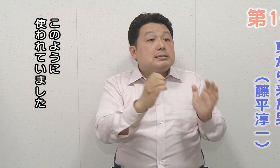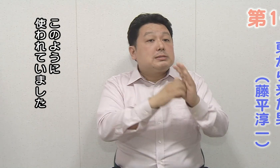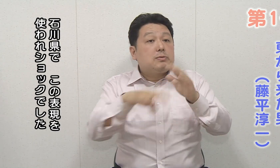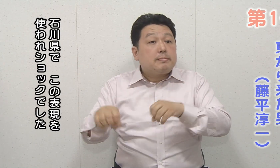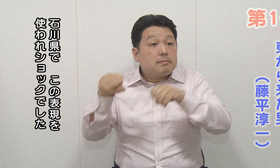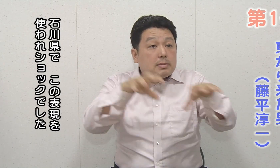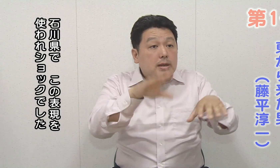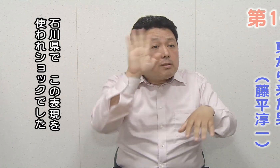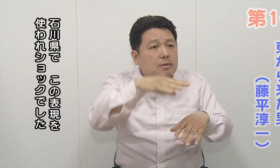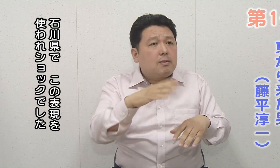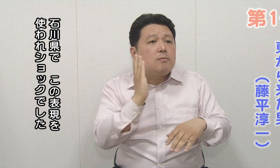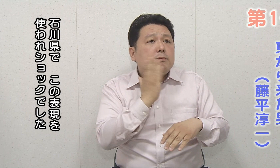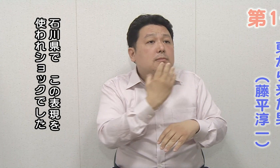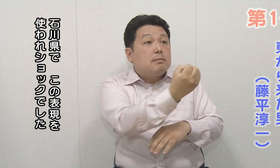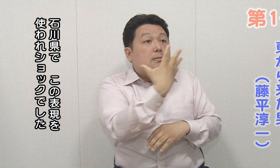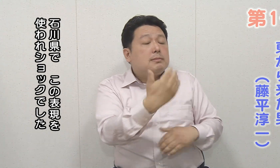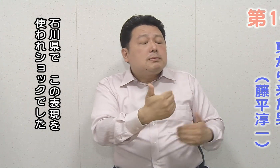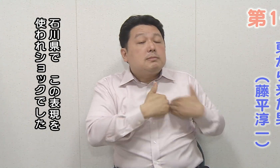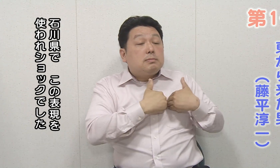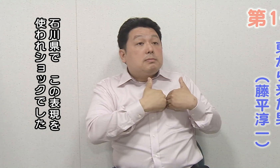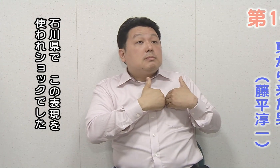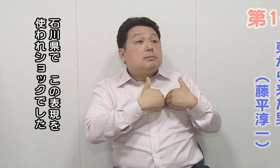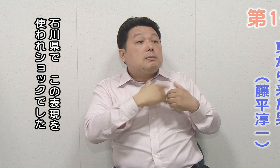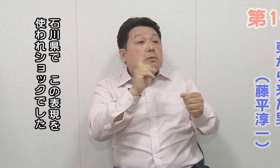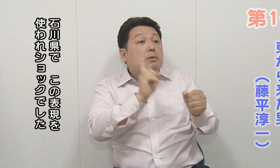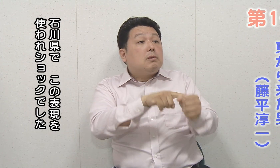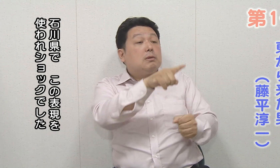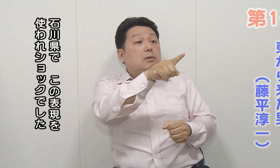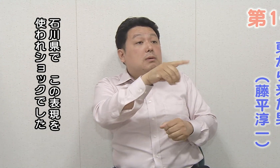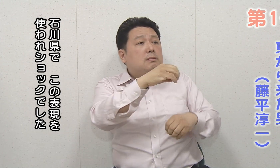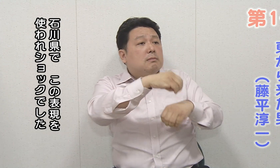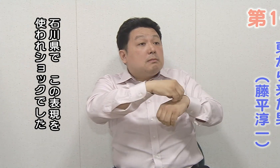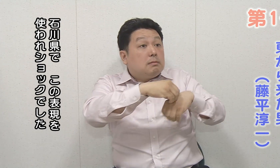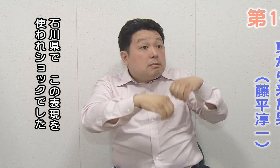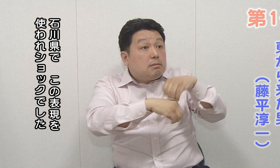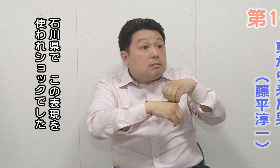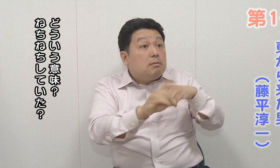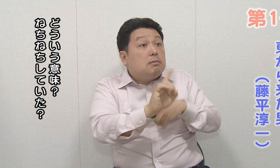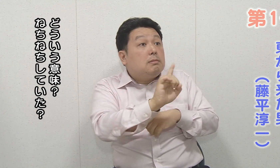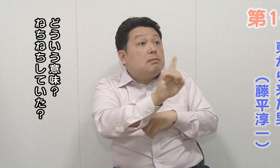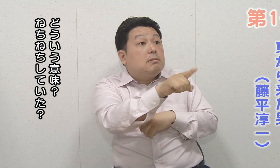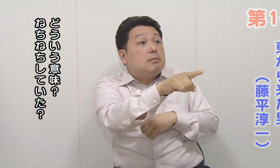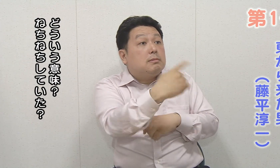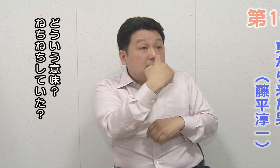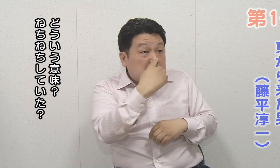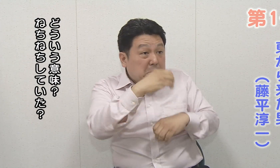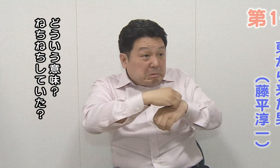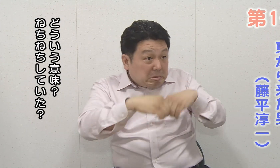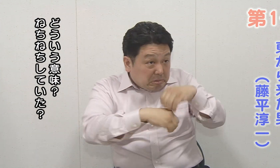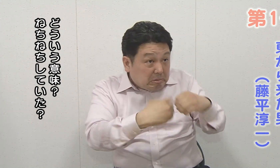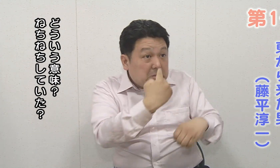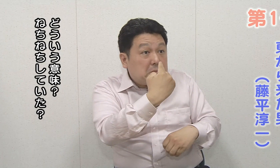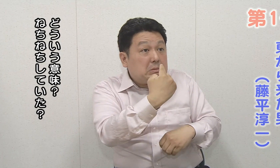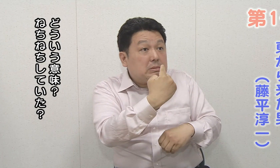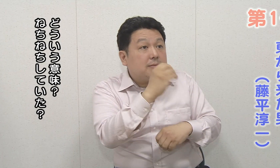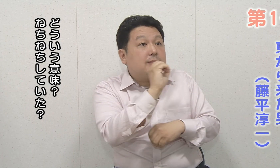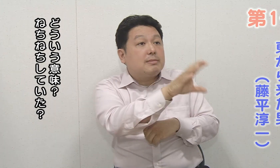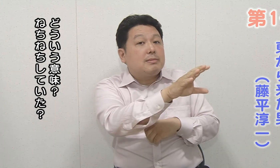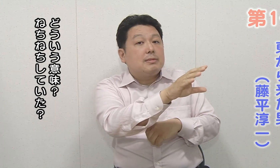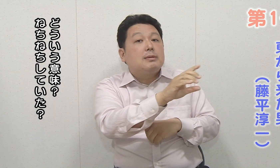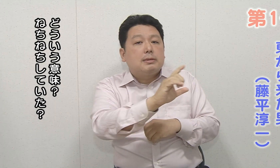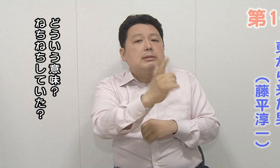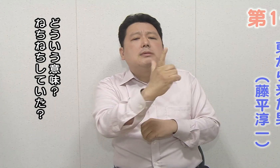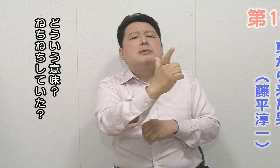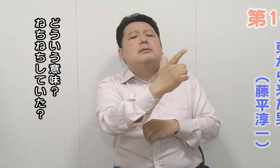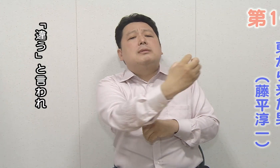ました。石川県でこの表現を使われショックでした。どういう意味？ネ